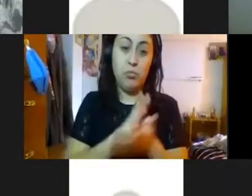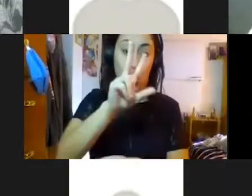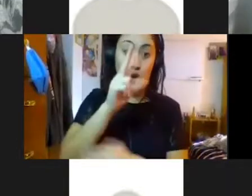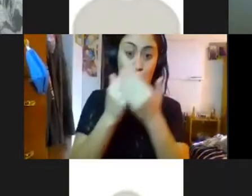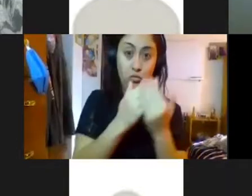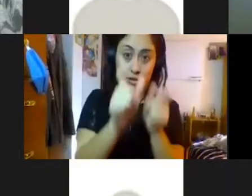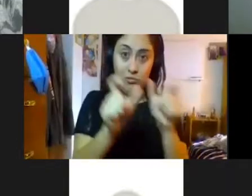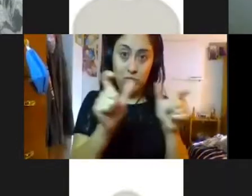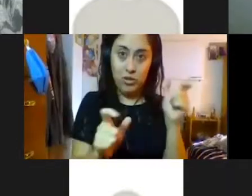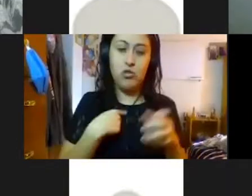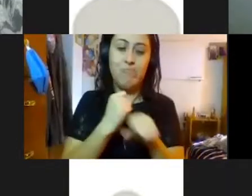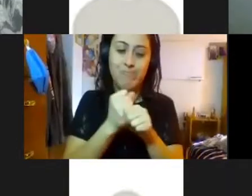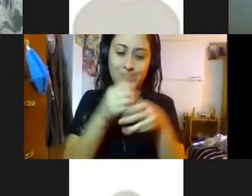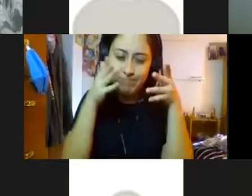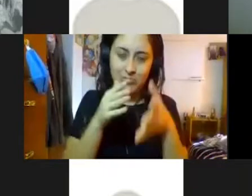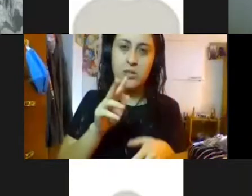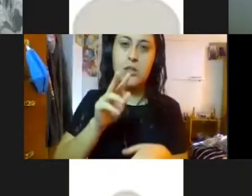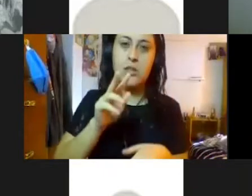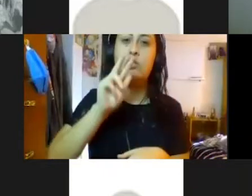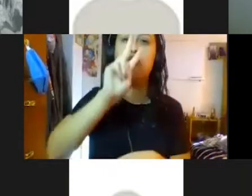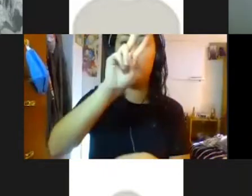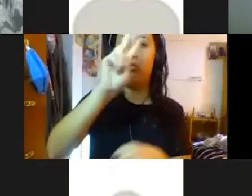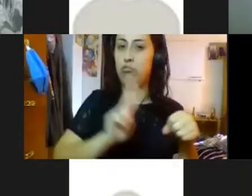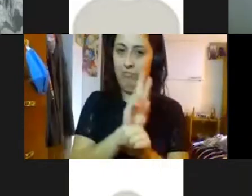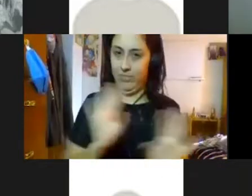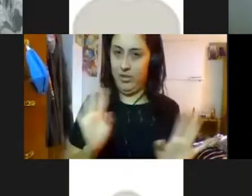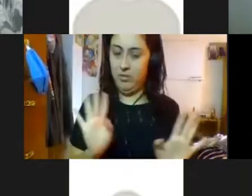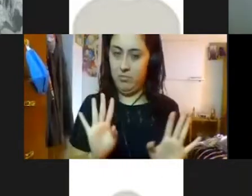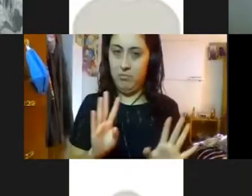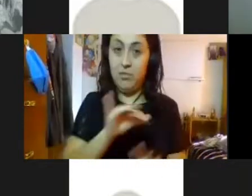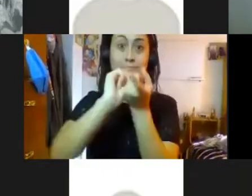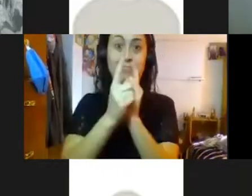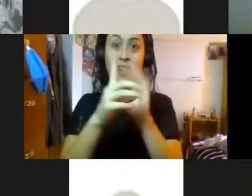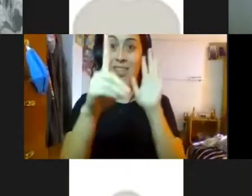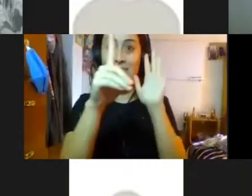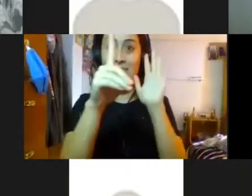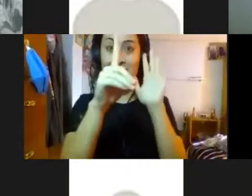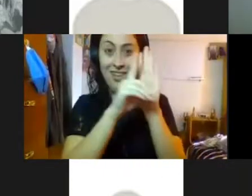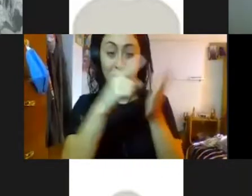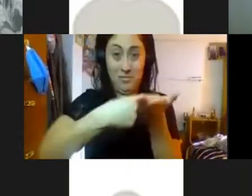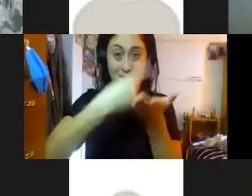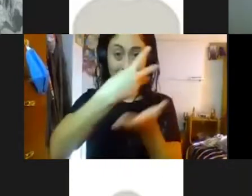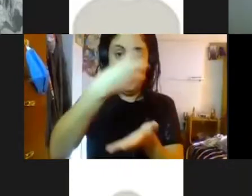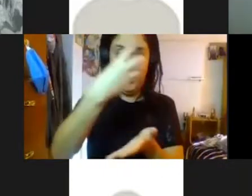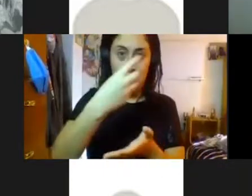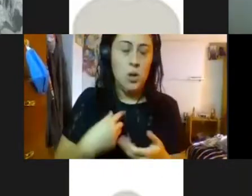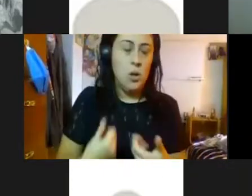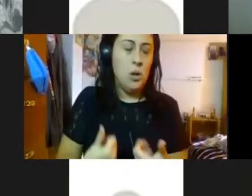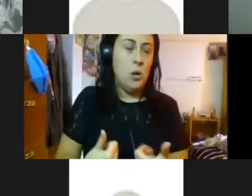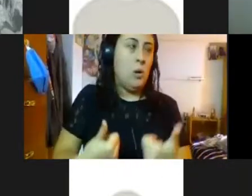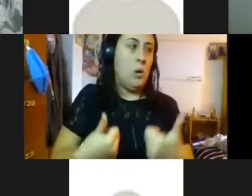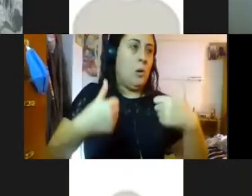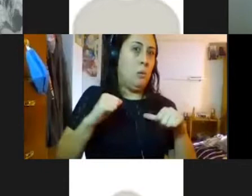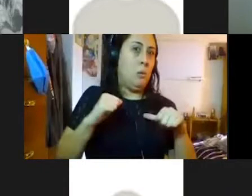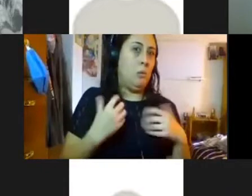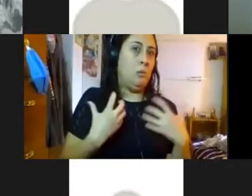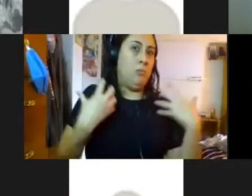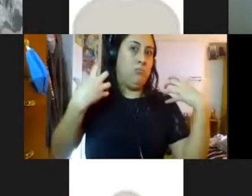Pero pasé luego al decreto 1300 y el desafío fue inmenso, porque entonces yo también me encontraba como